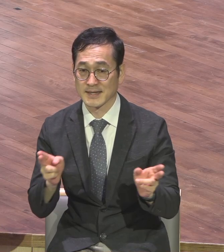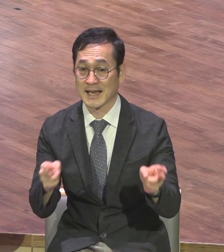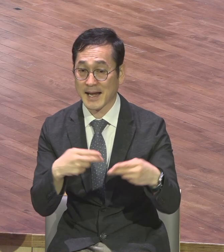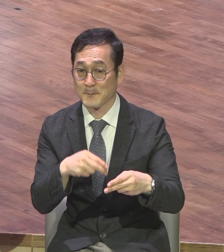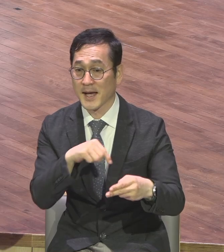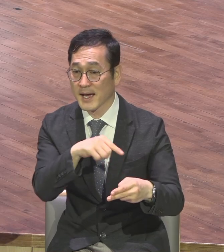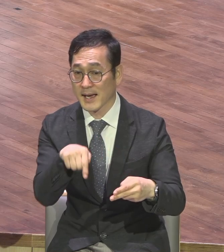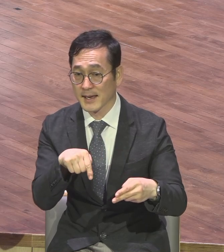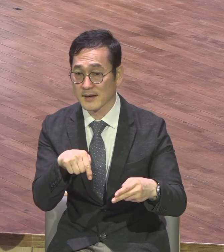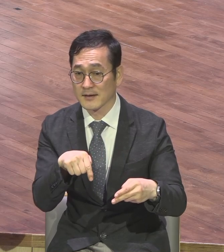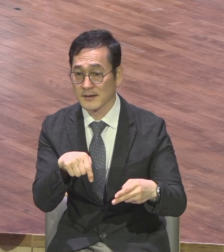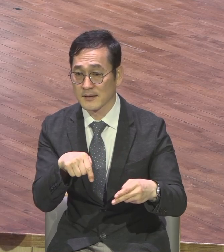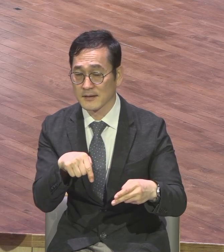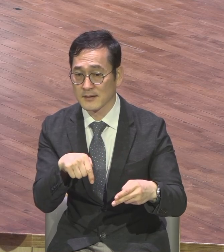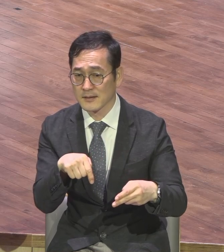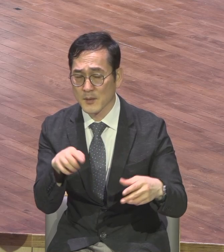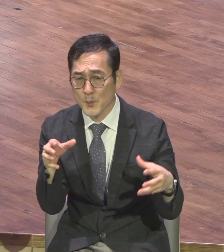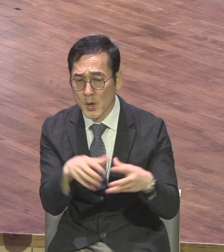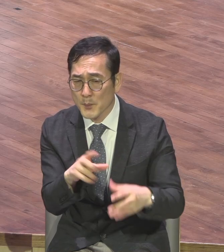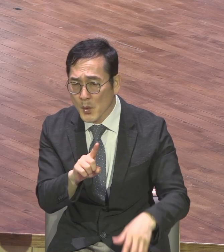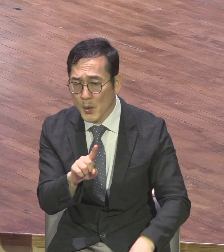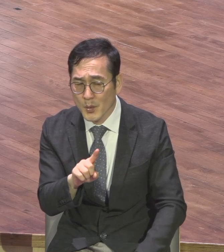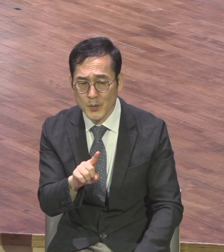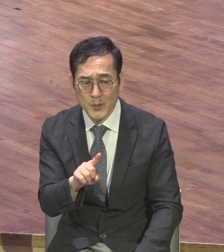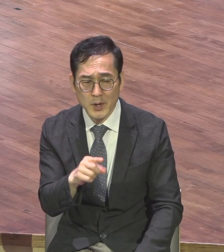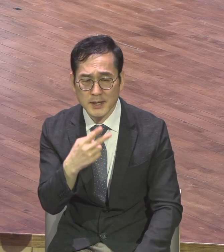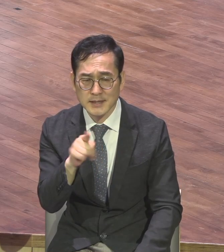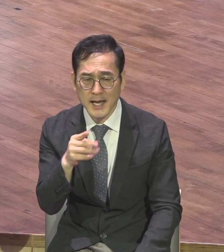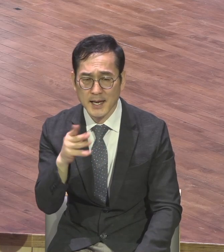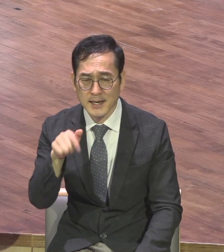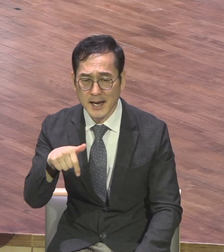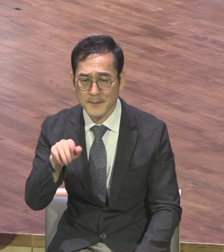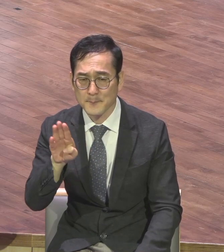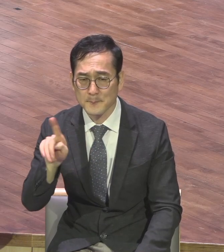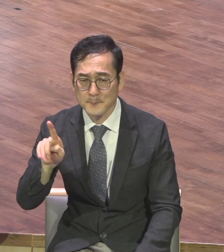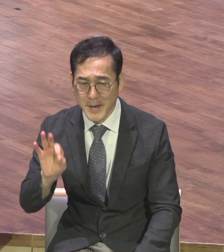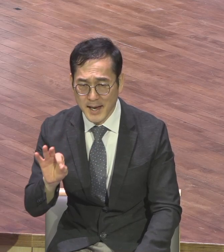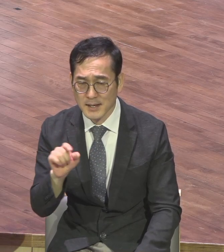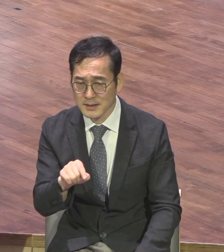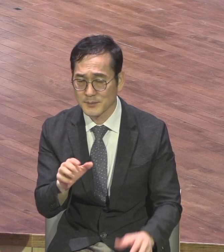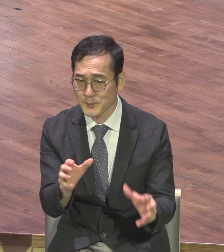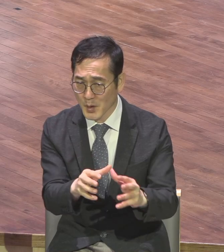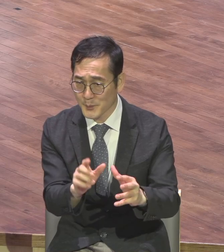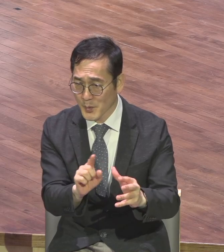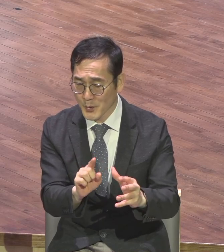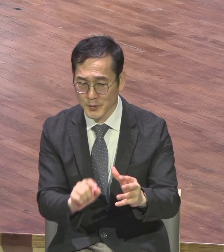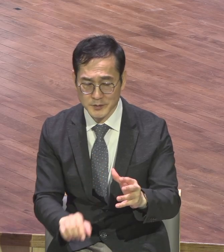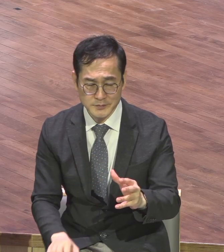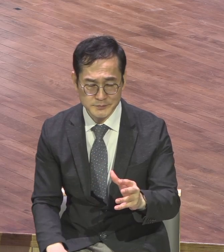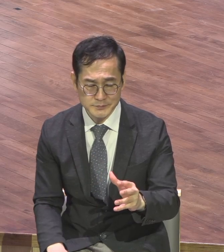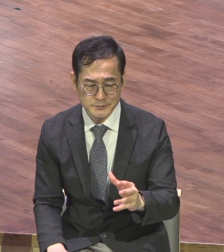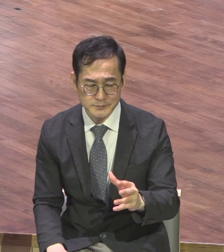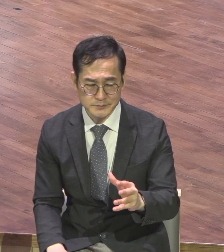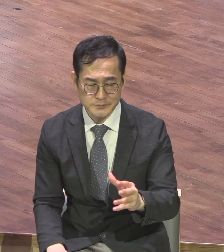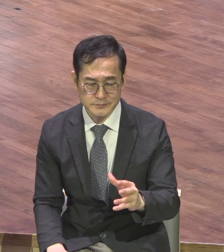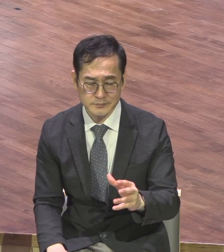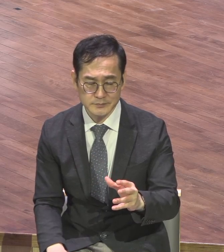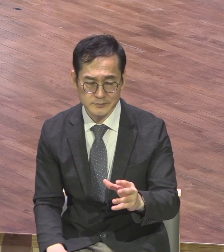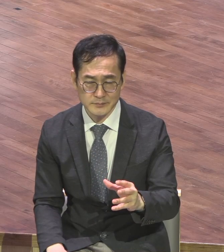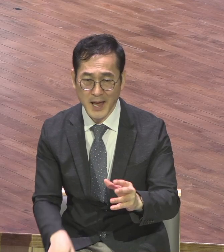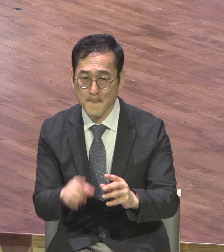다락방이 뭡니까? 다락방은요, 다섯 가지 잘 설명해야겠습니다. 다락방은